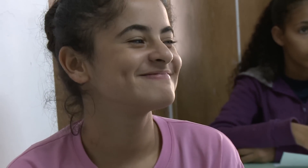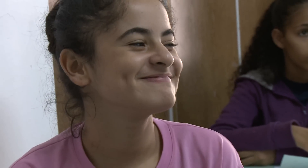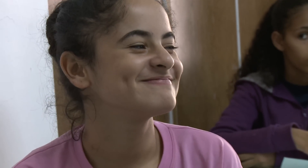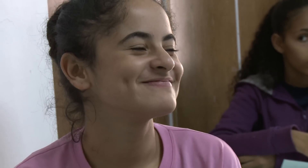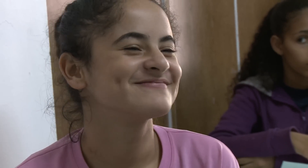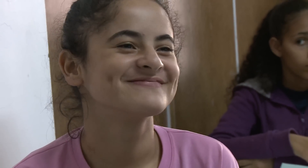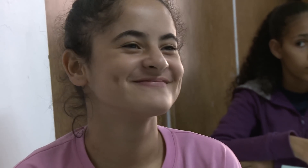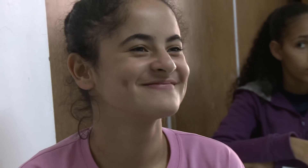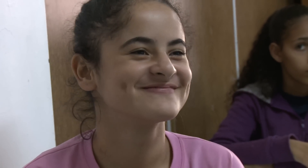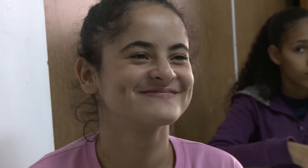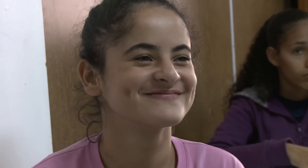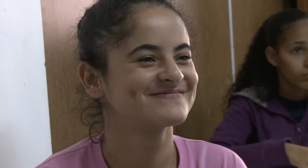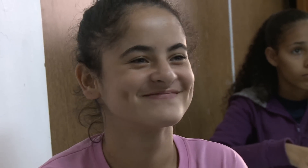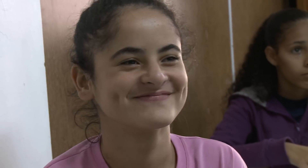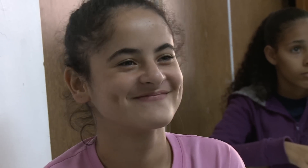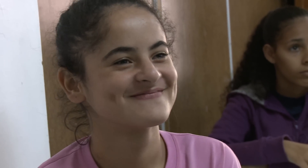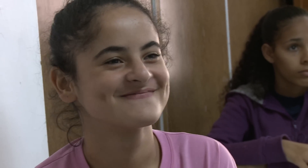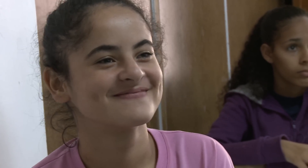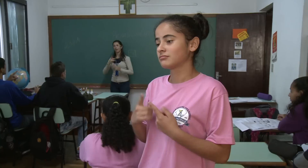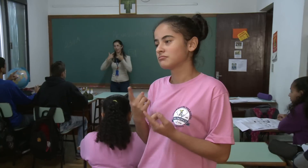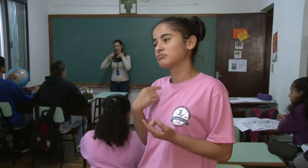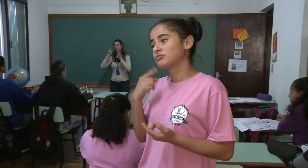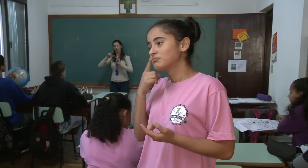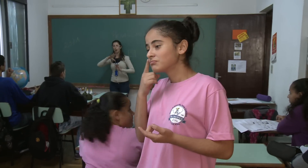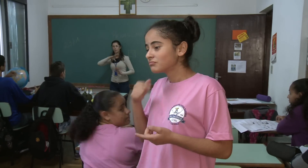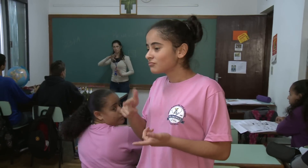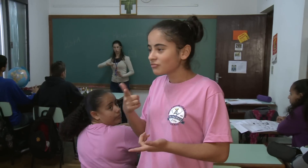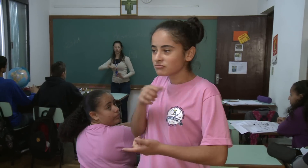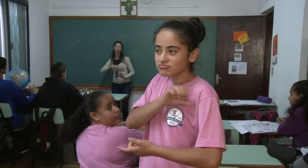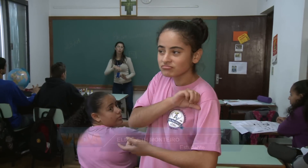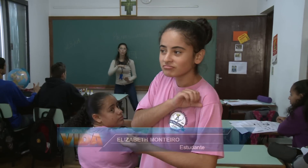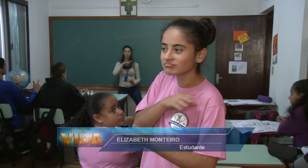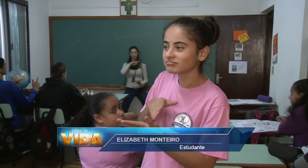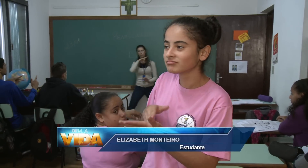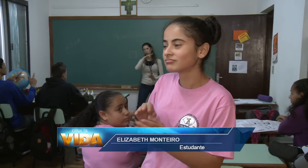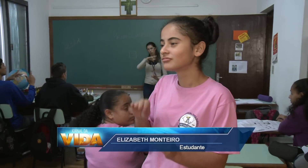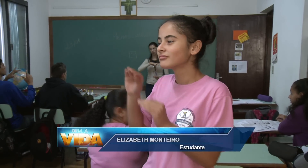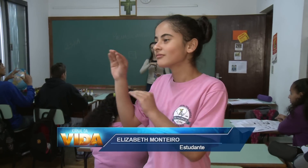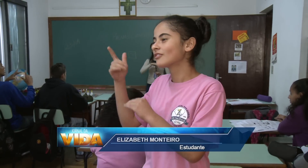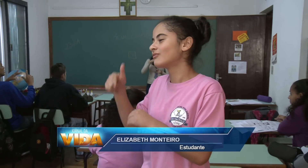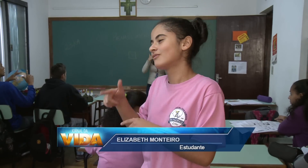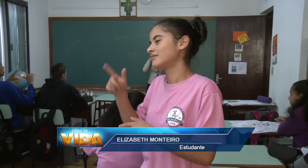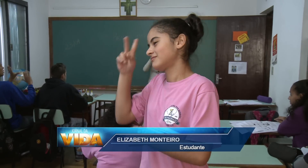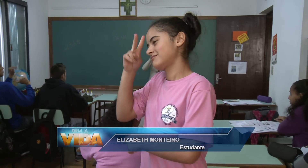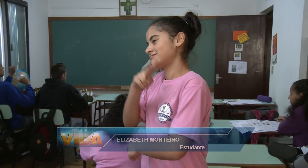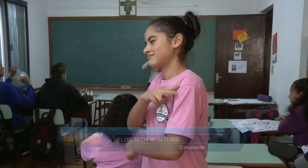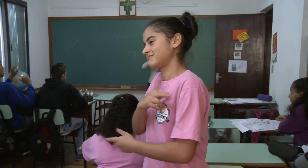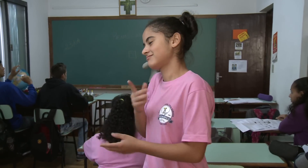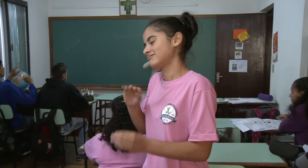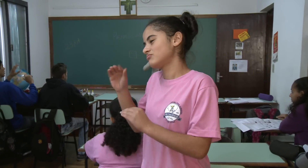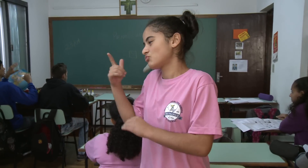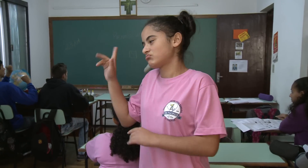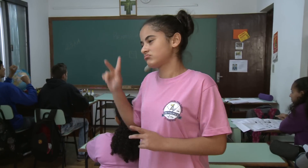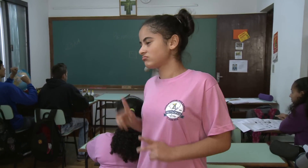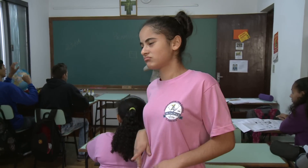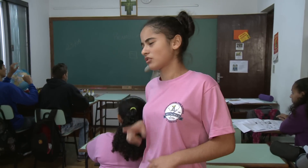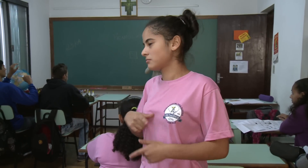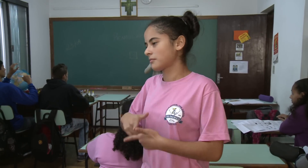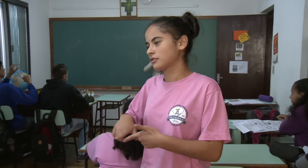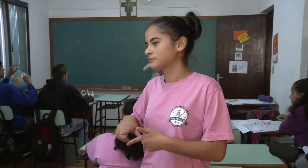prosseguir nas classes escolares. No futuro ela quer estudar, ela vai ter que mudar de escola, vai ter que ir